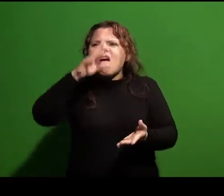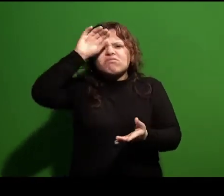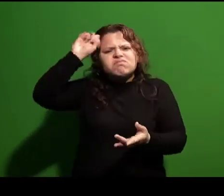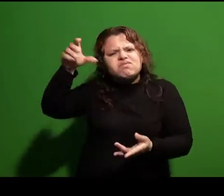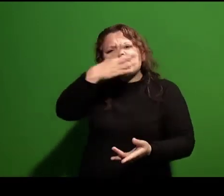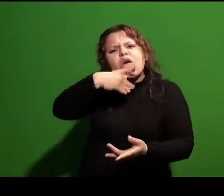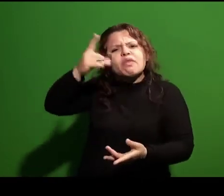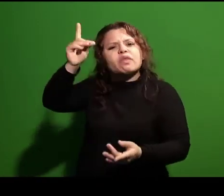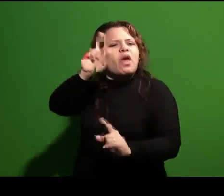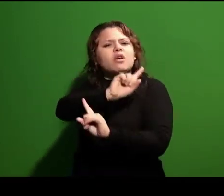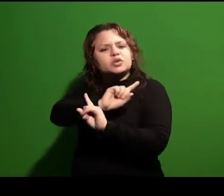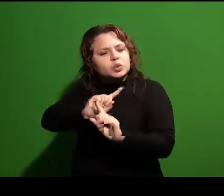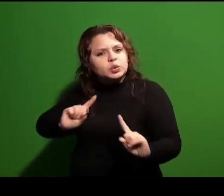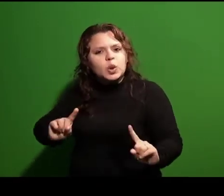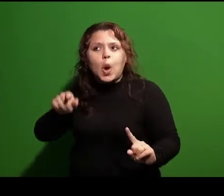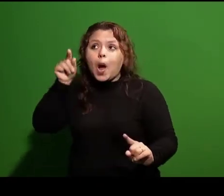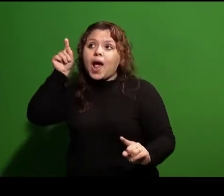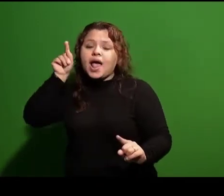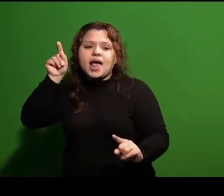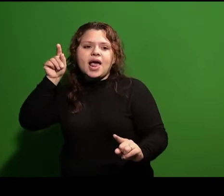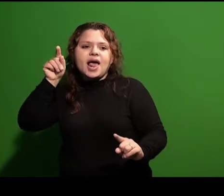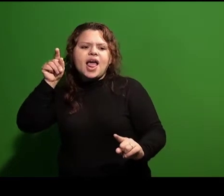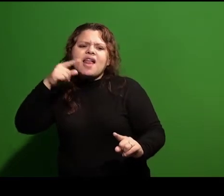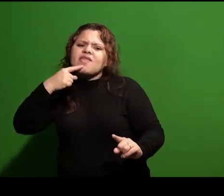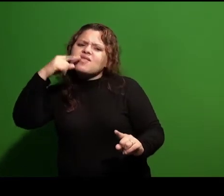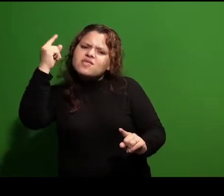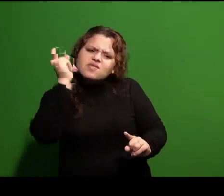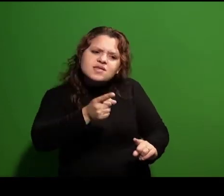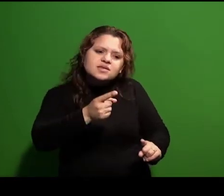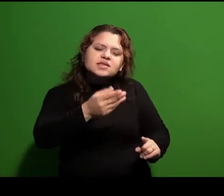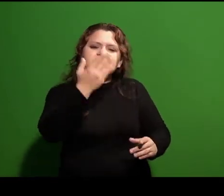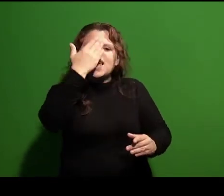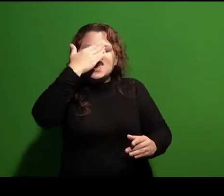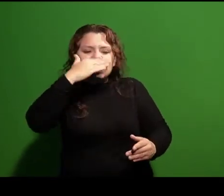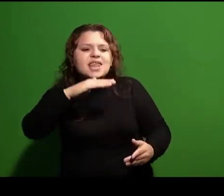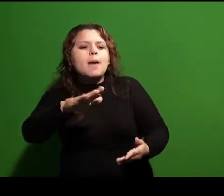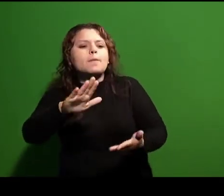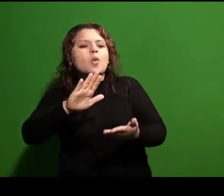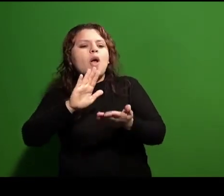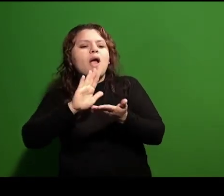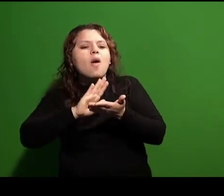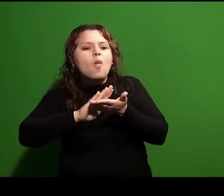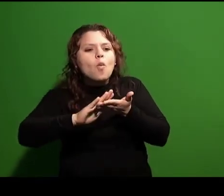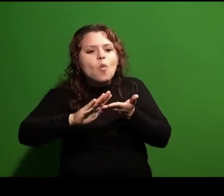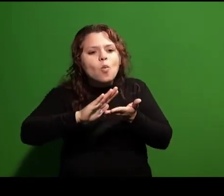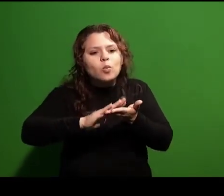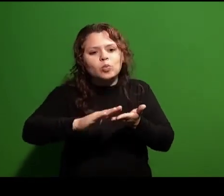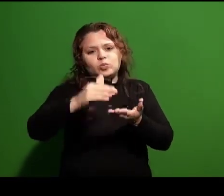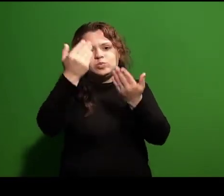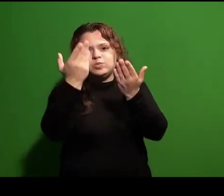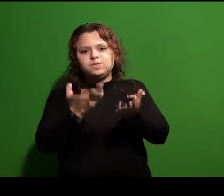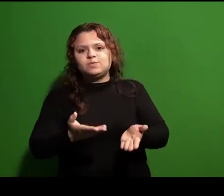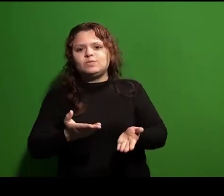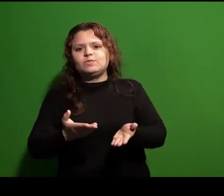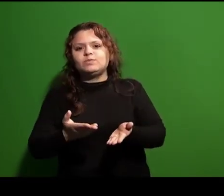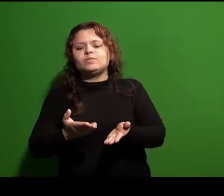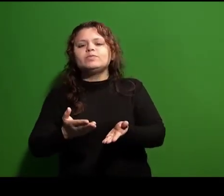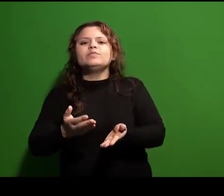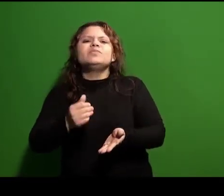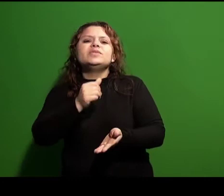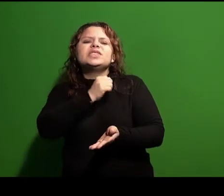Todopoderoso, porque Él es quien hace la llaga, y Él la vendará. Él hiere, y sus manos